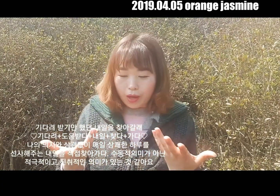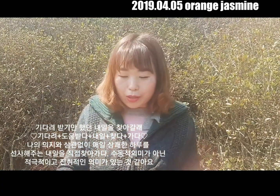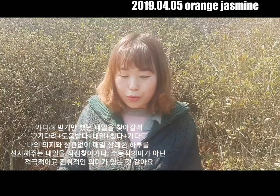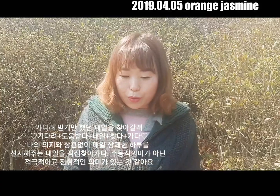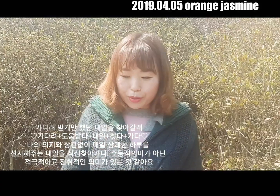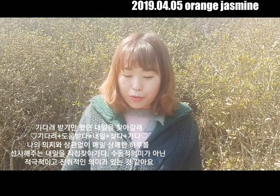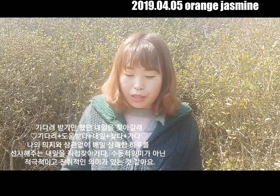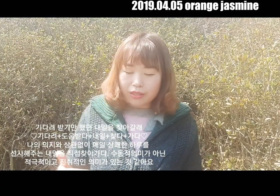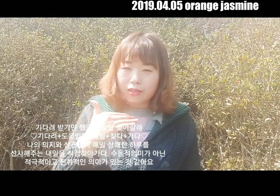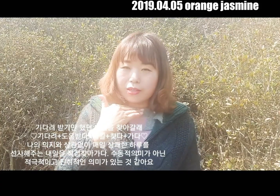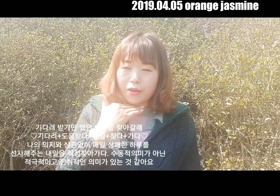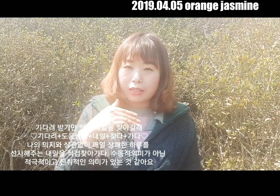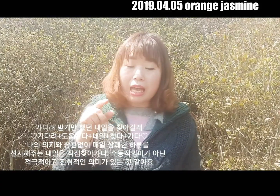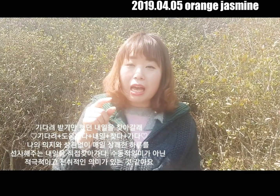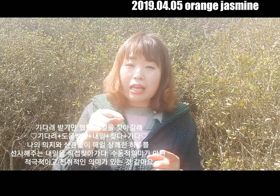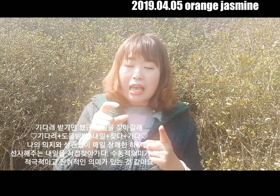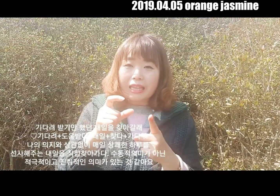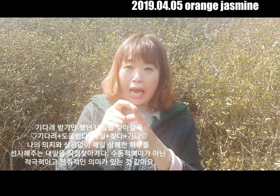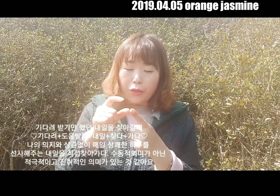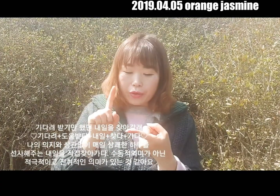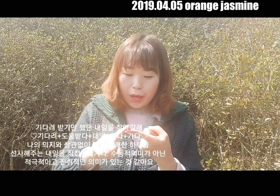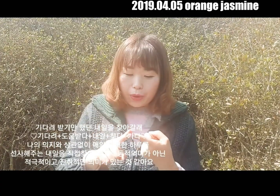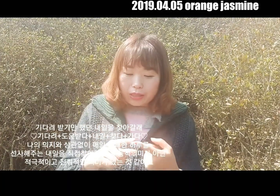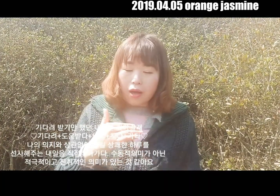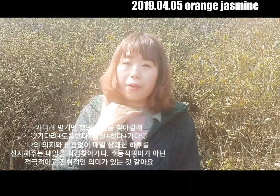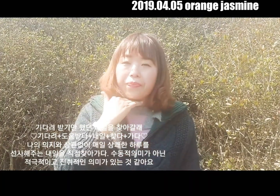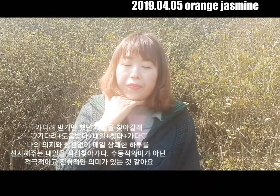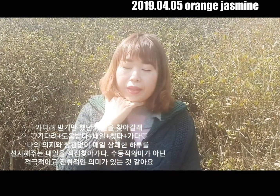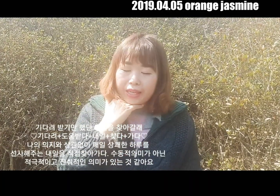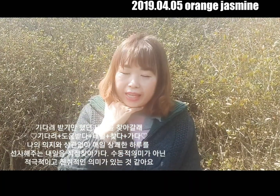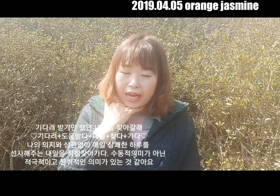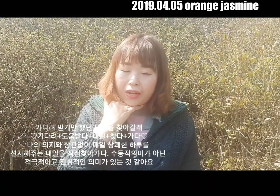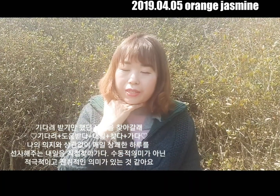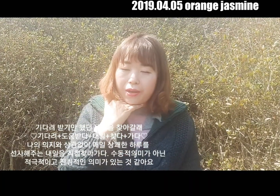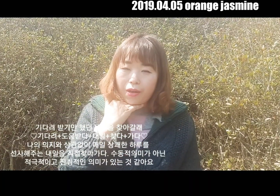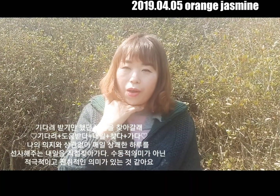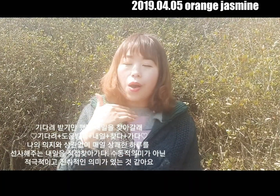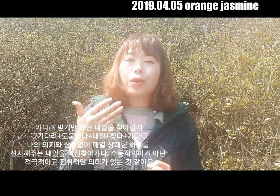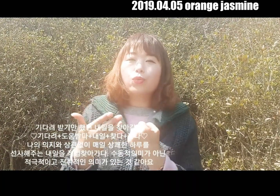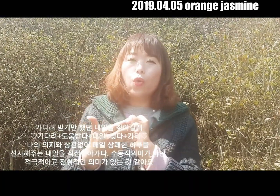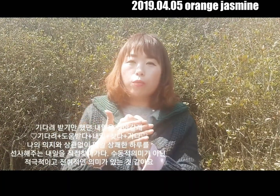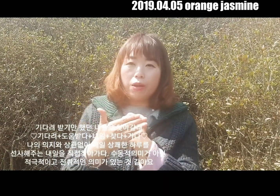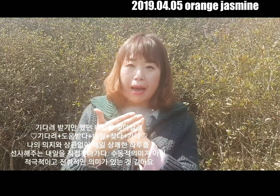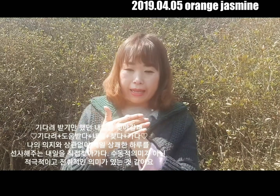어떻게 할 수가 없을 것 같아. 그래서 그냥 단어대로 해서 기다려서 도움을